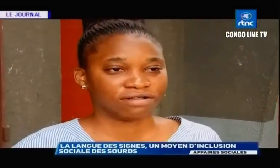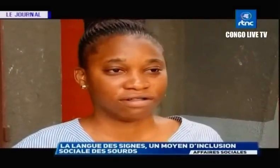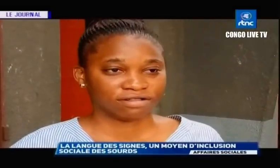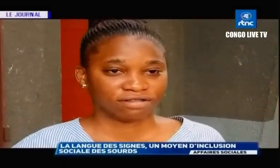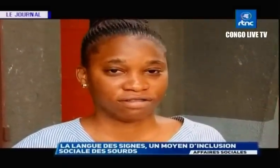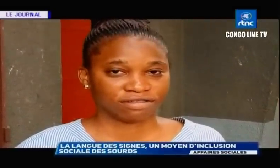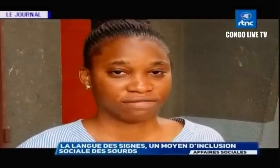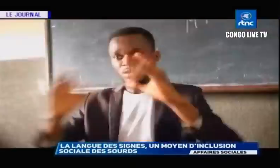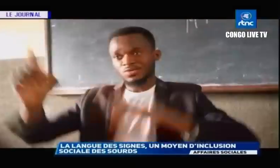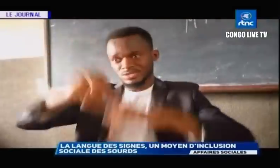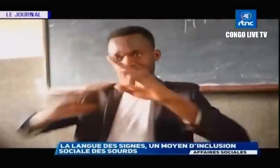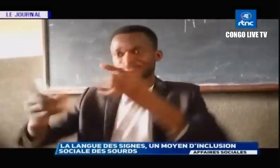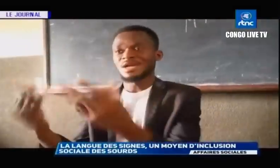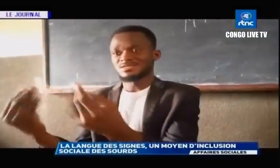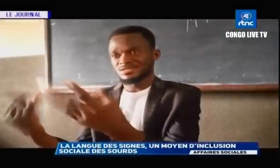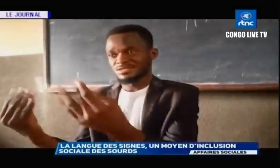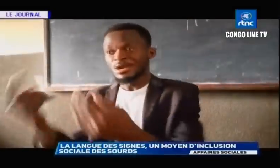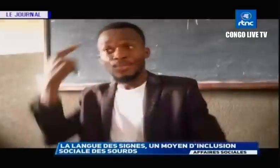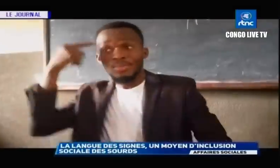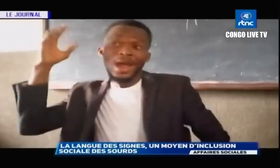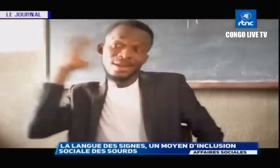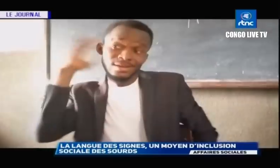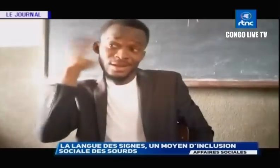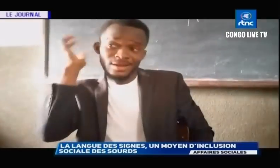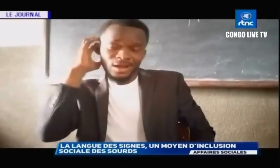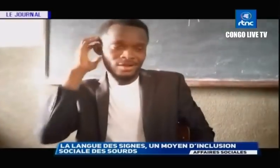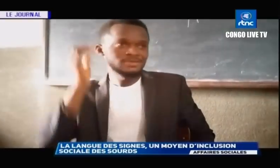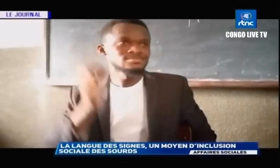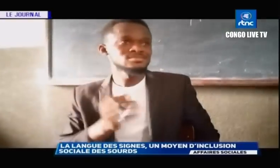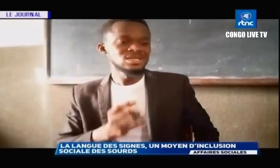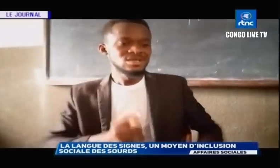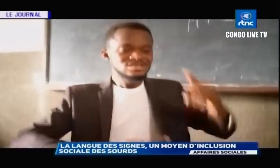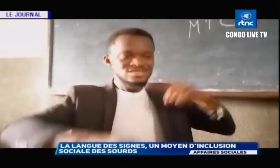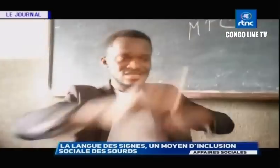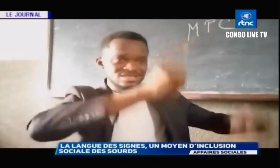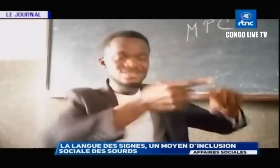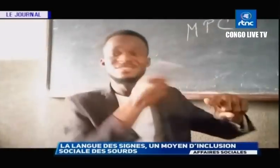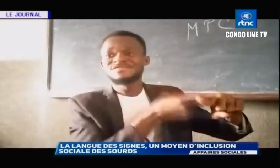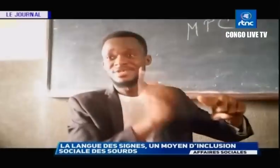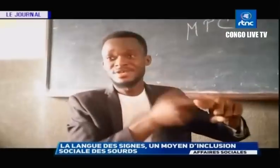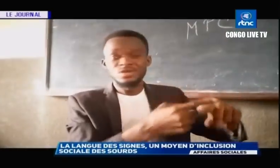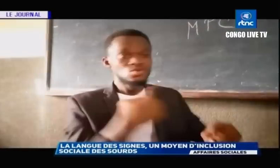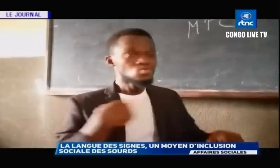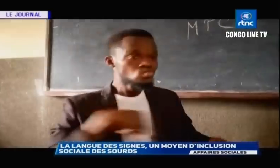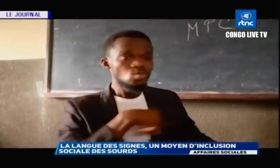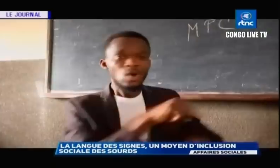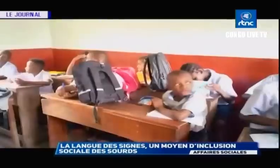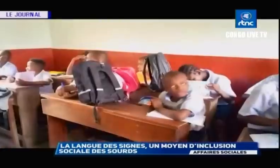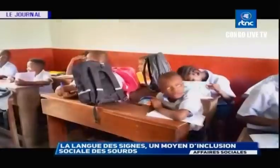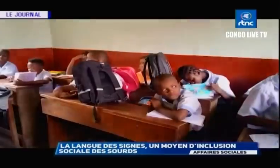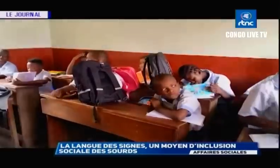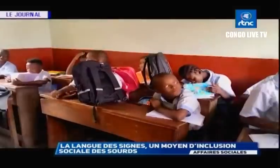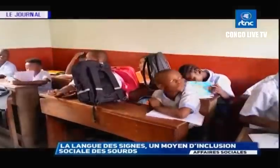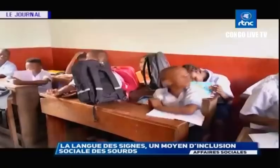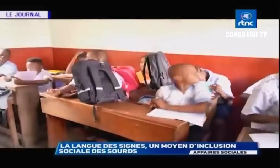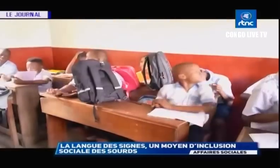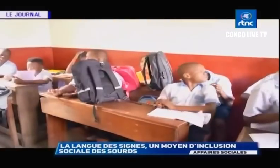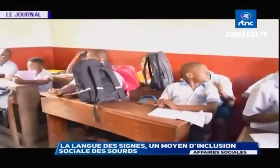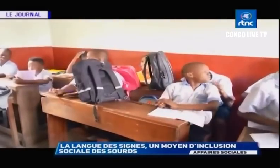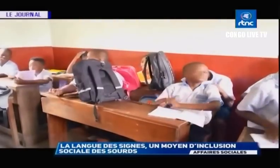quelque chose. Monsieur Gédéon Manguindou est un exemple de dévouement. Aux côtés de ses collègues normaux, il enseigne dans cette école qui prend